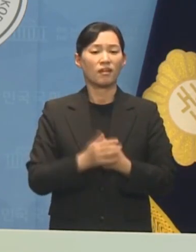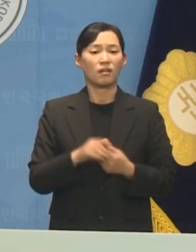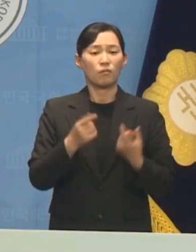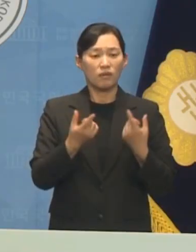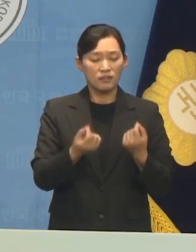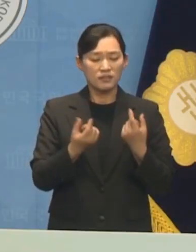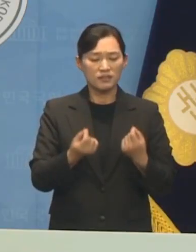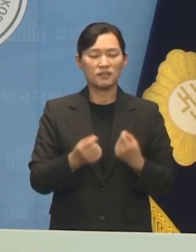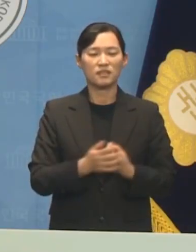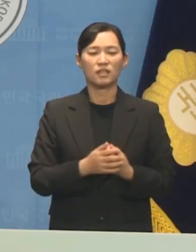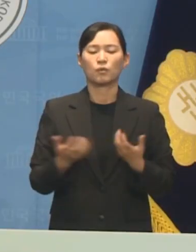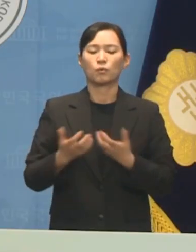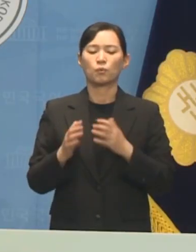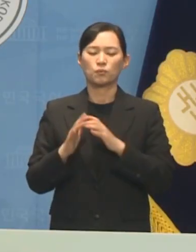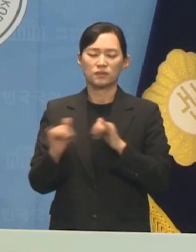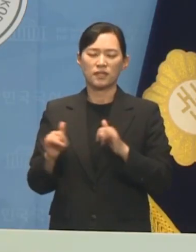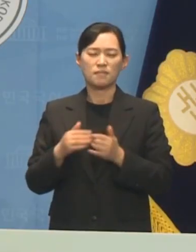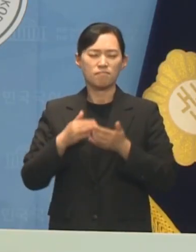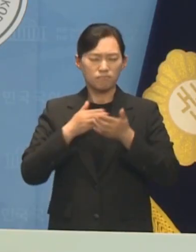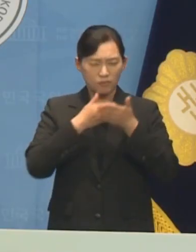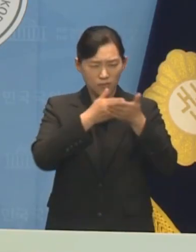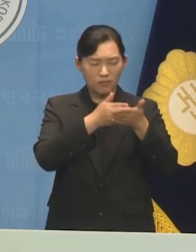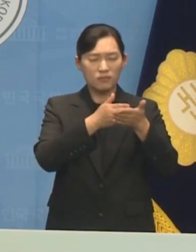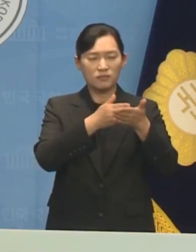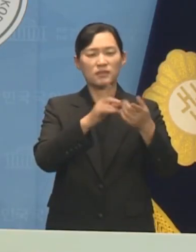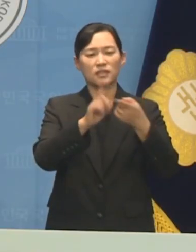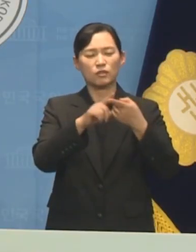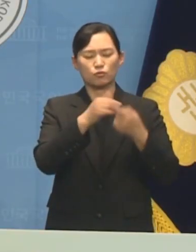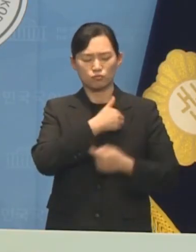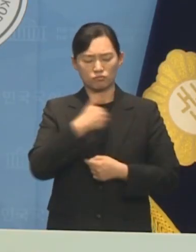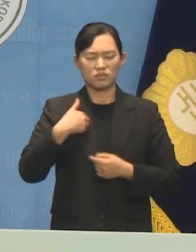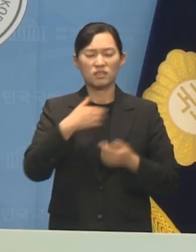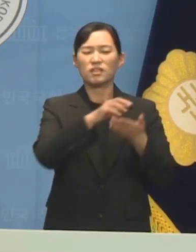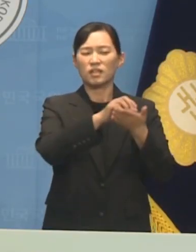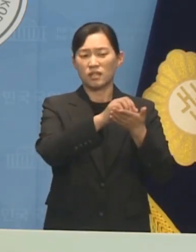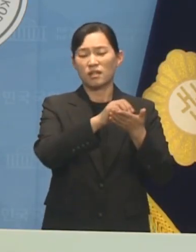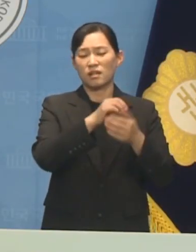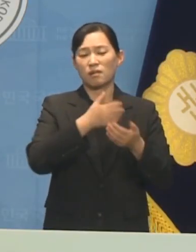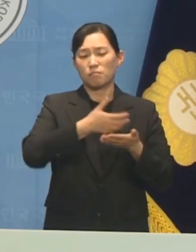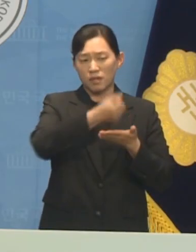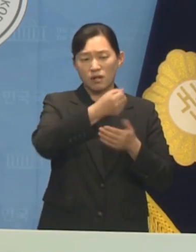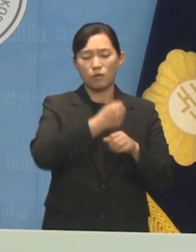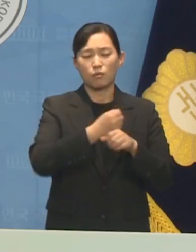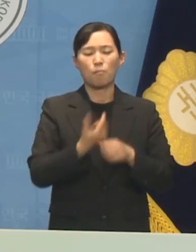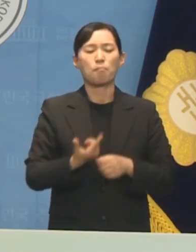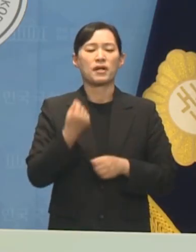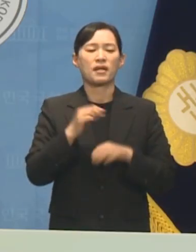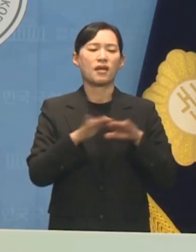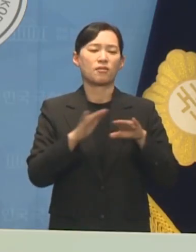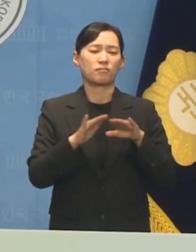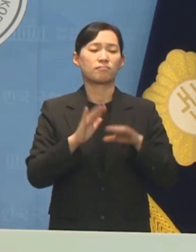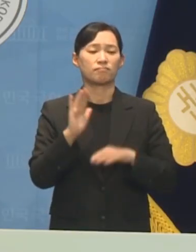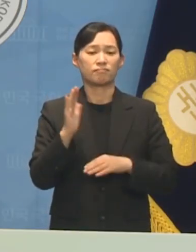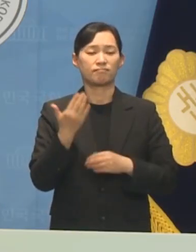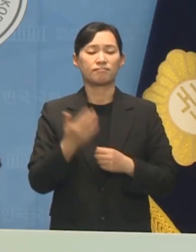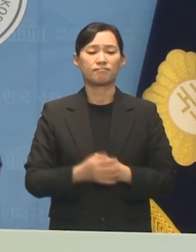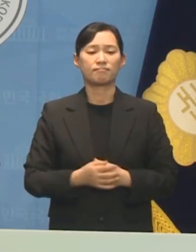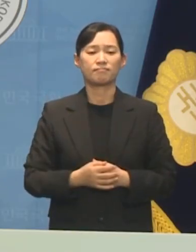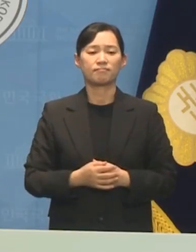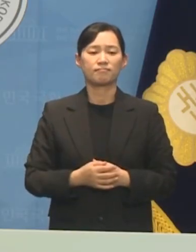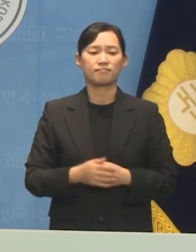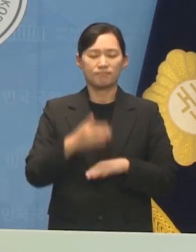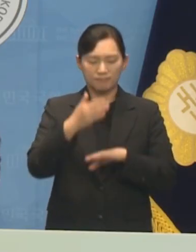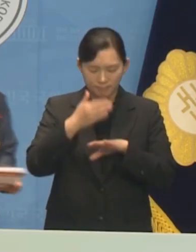청원아이스 노동자들의 요구 또한 충분히 가능하고 시급히 해결되어야 할 것입니다.